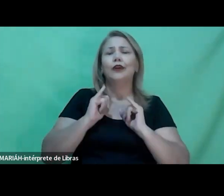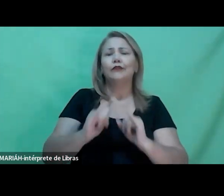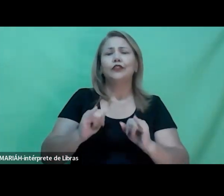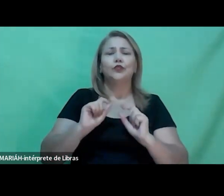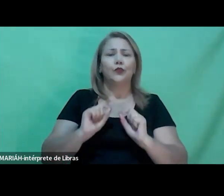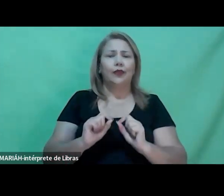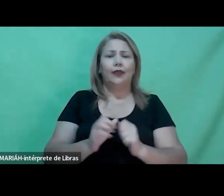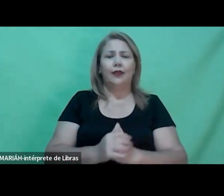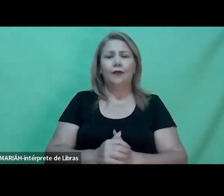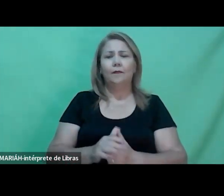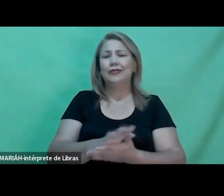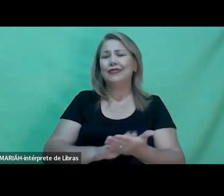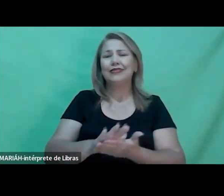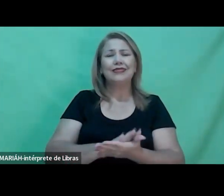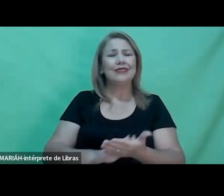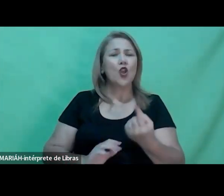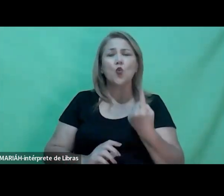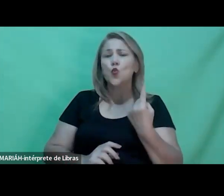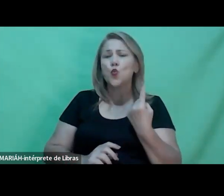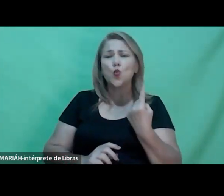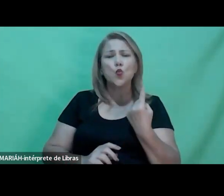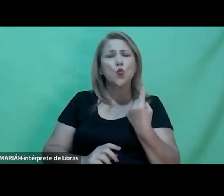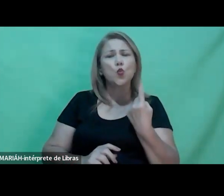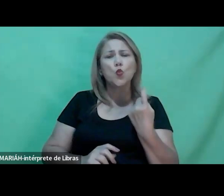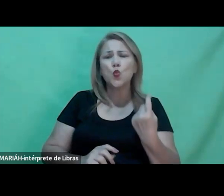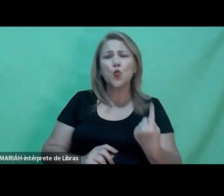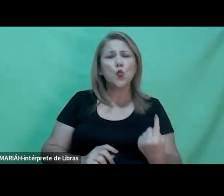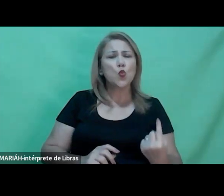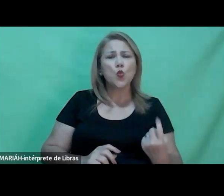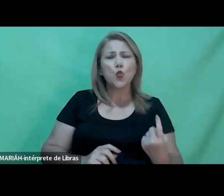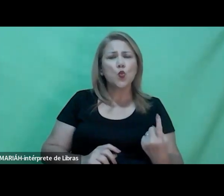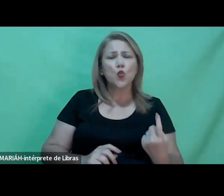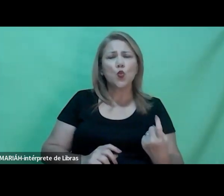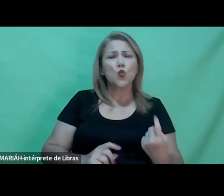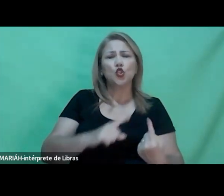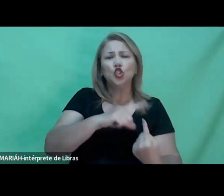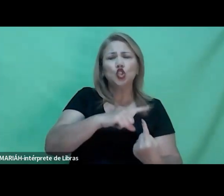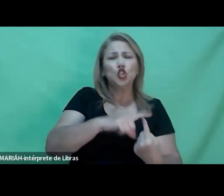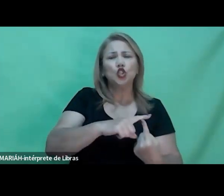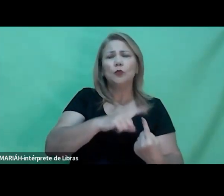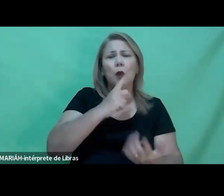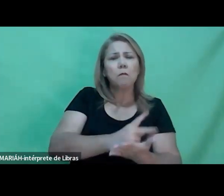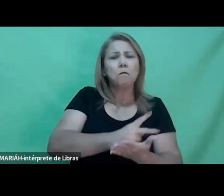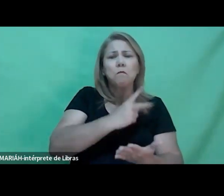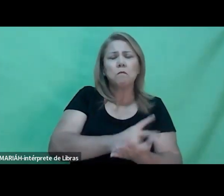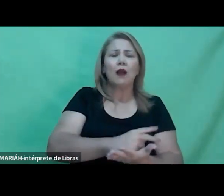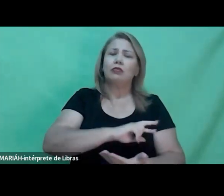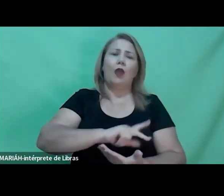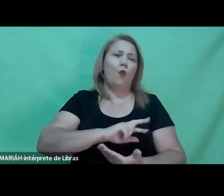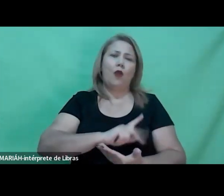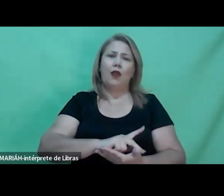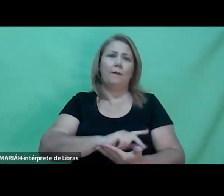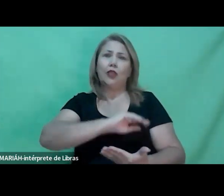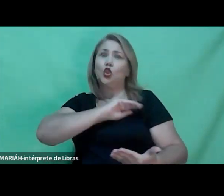hay un único patrón o una única guía para poder hacer descripción a todas las personas o